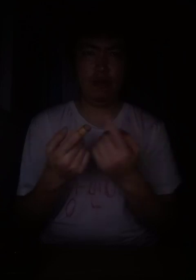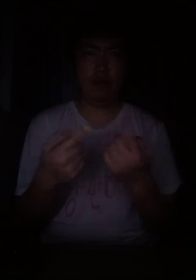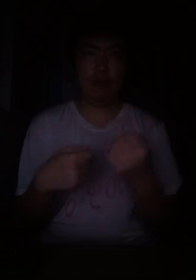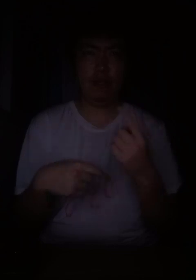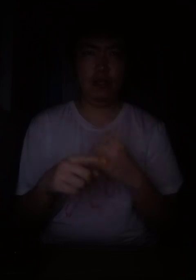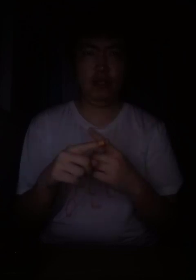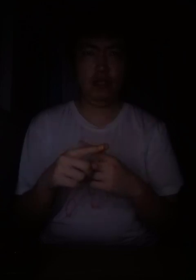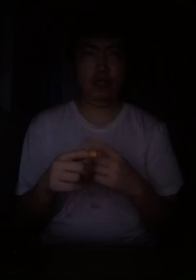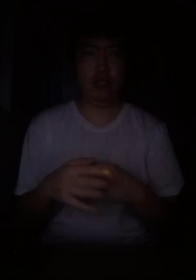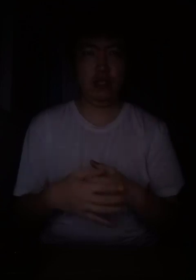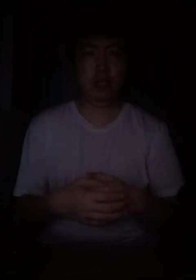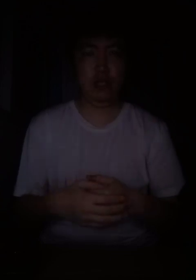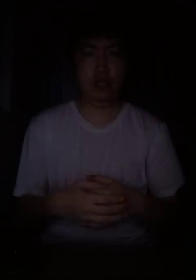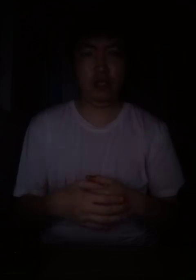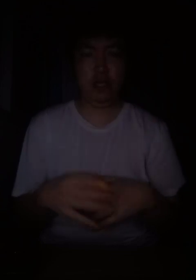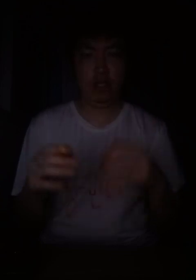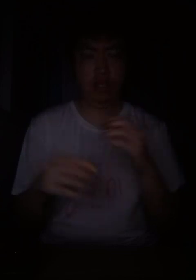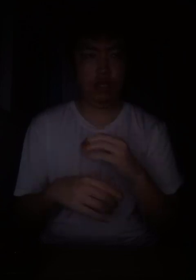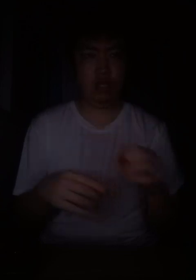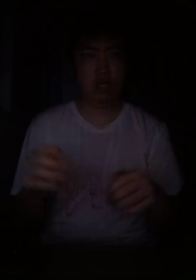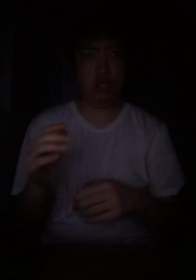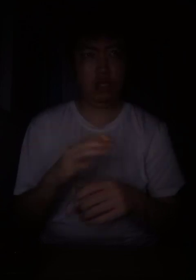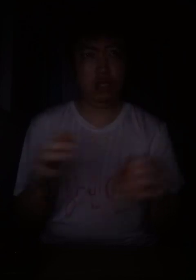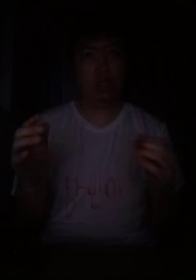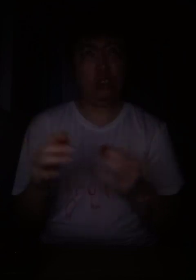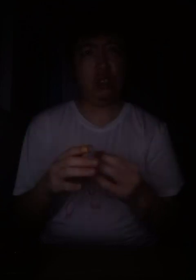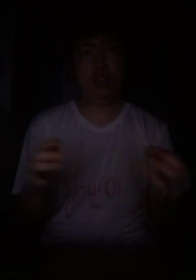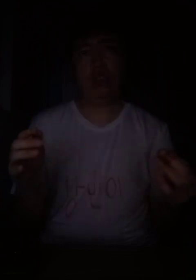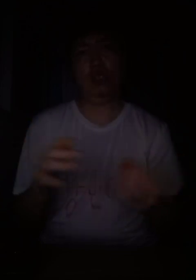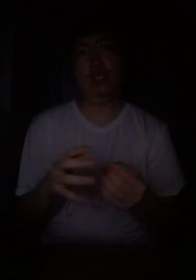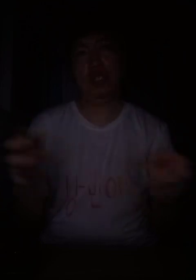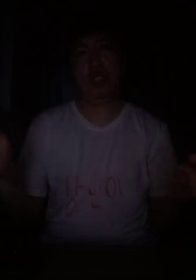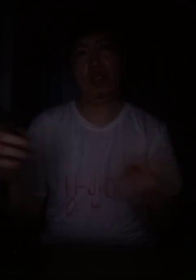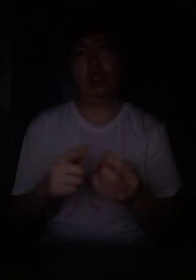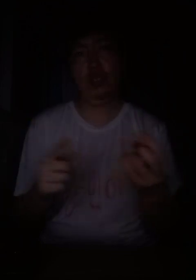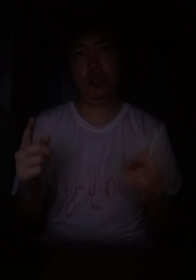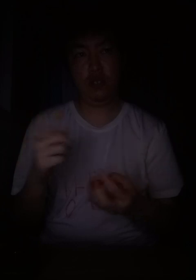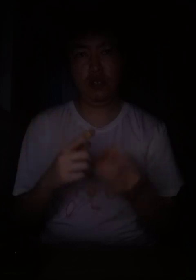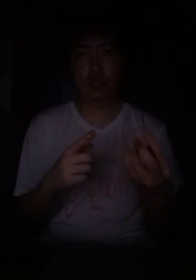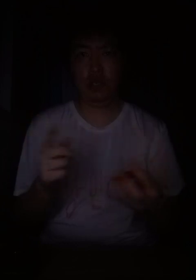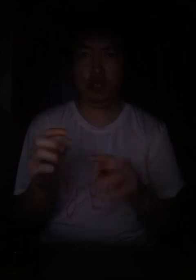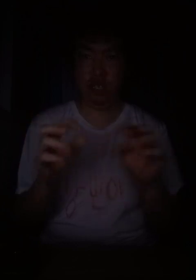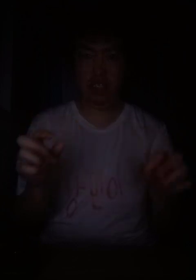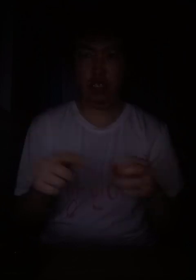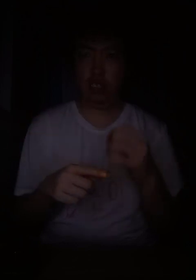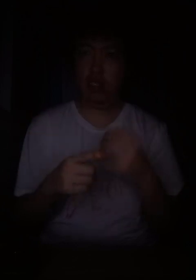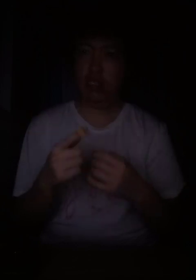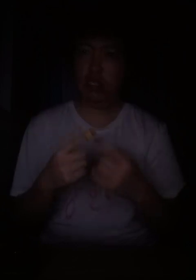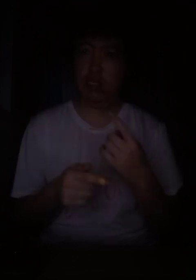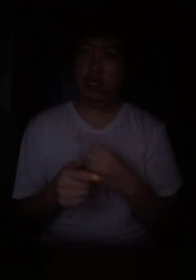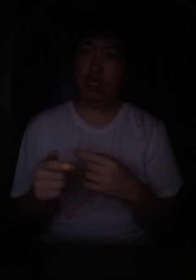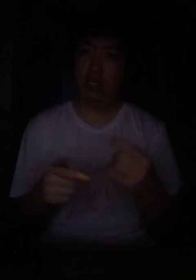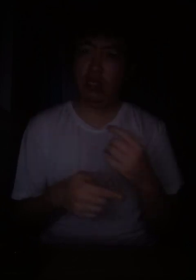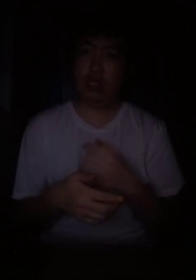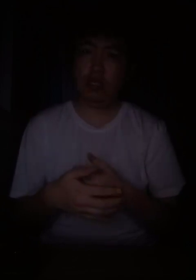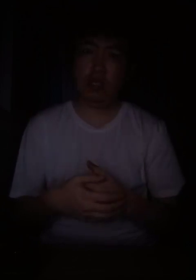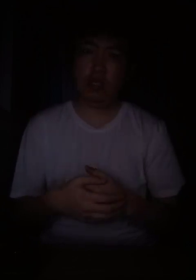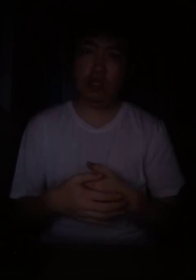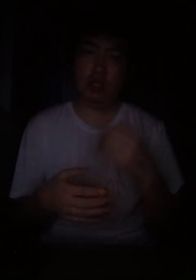처벌받지 않고요. 네. 또 그냥 단순히 거기서 정확한 증거 자료, 돈을 거는 그런 영상을 찍지 않는 이상 네. 보통 투견판에